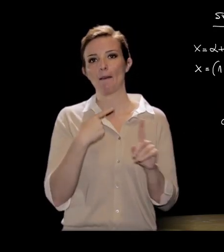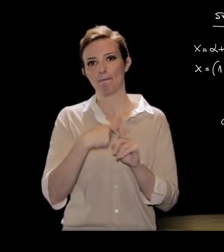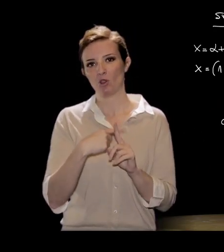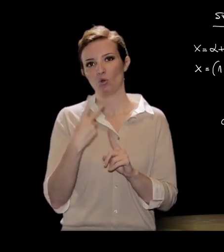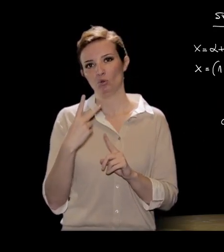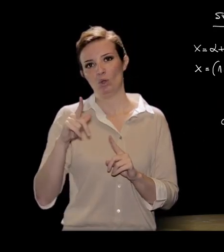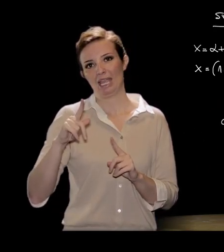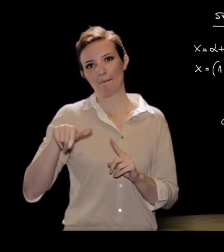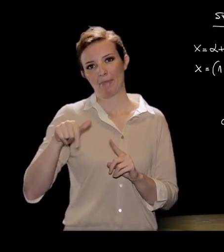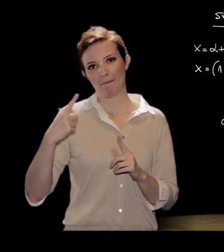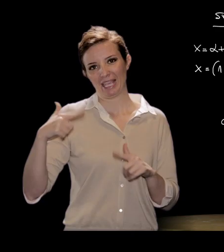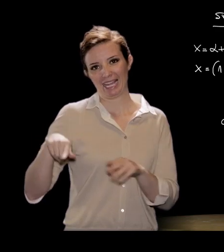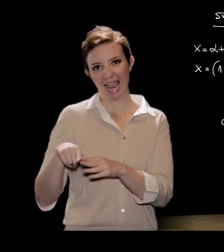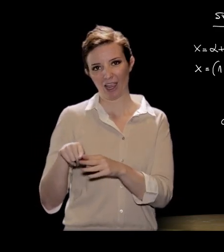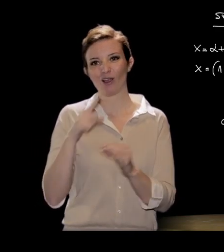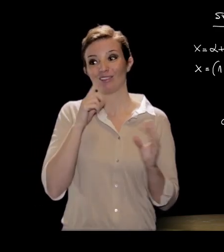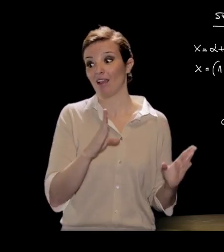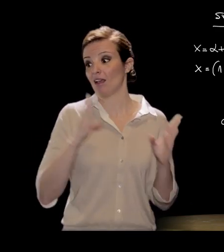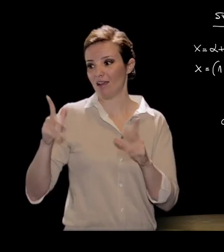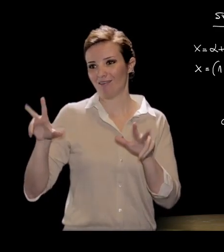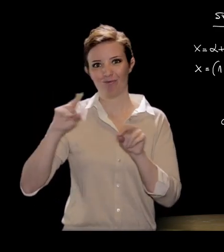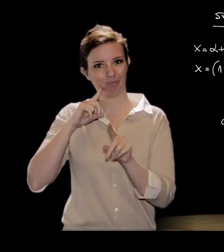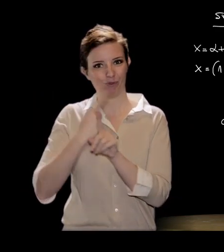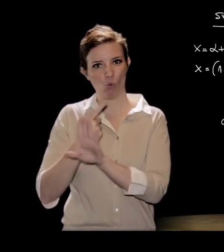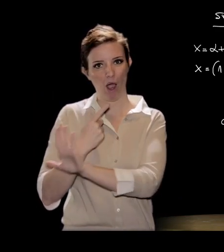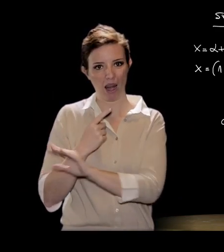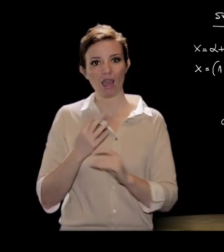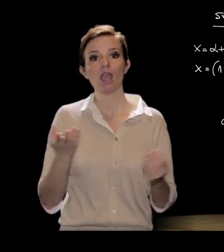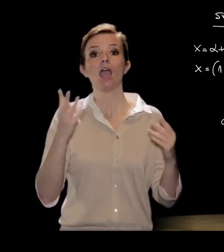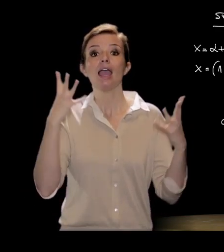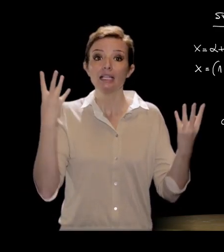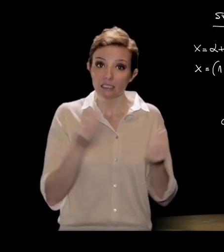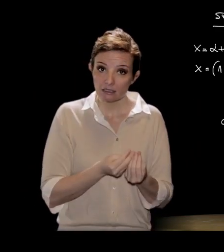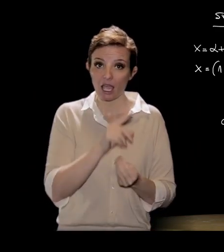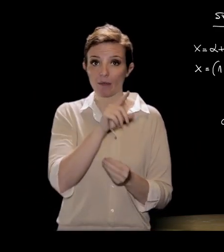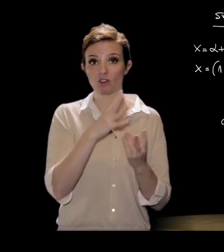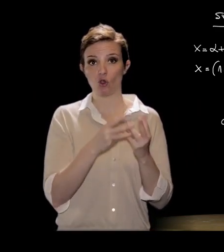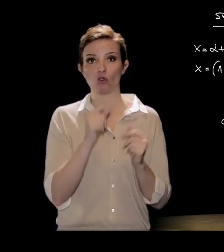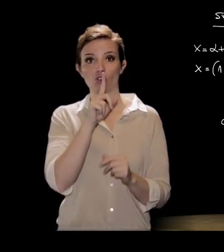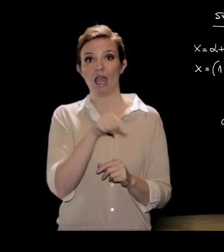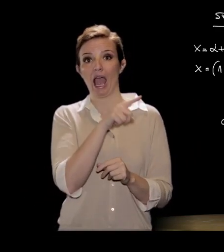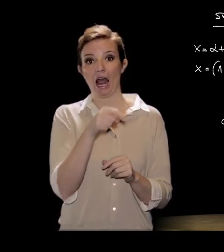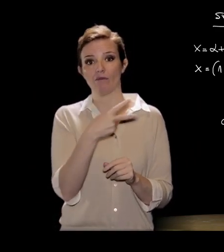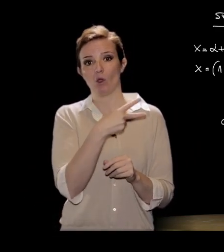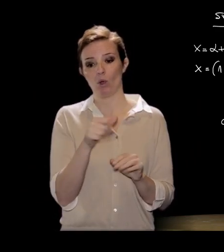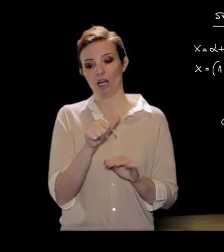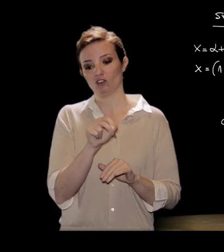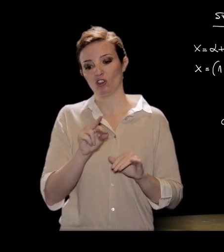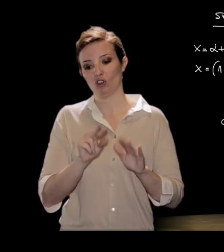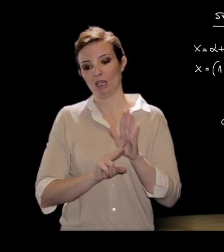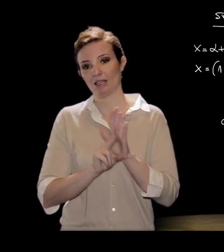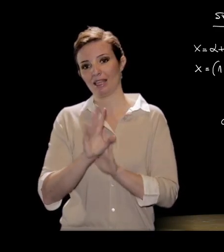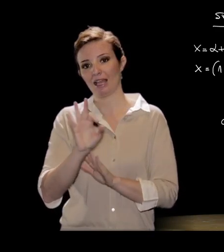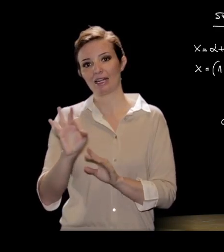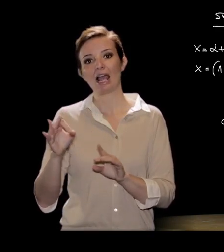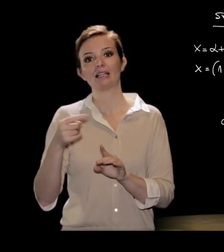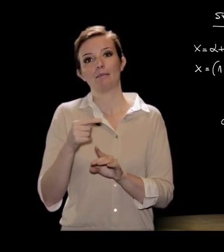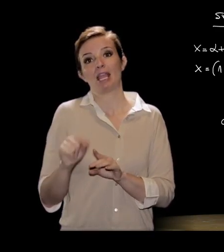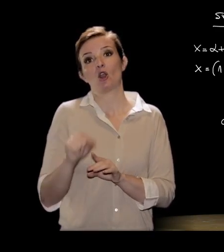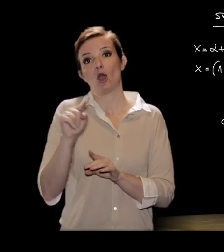unito ad α che è uguale a 180 gradi meno β più